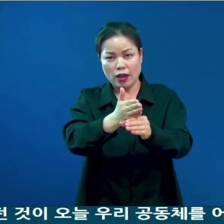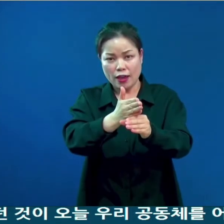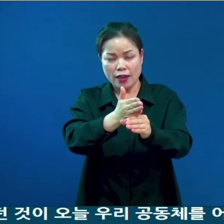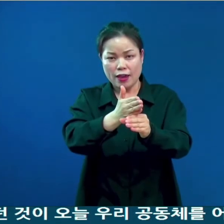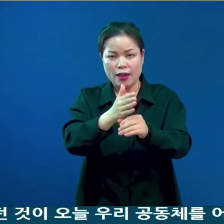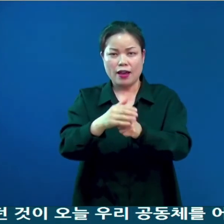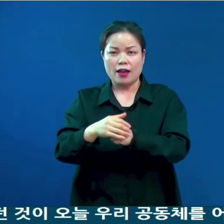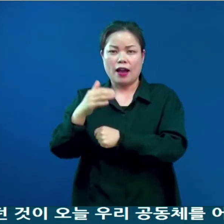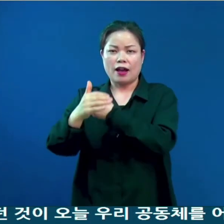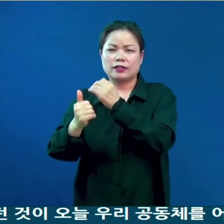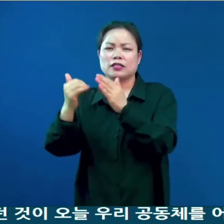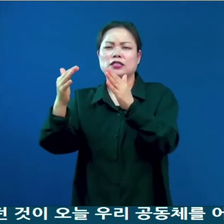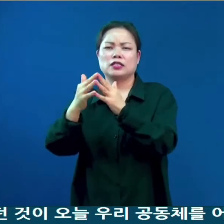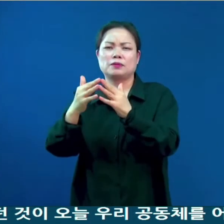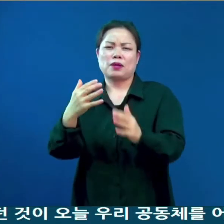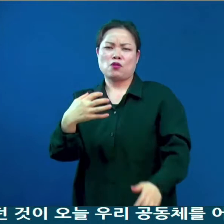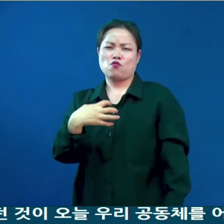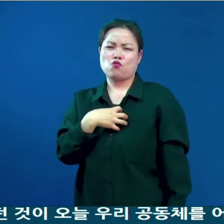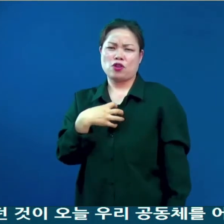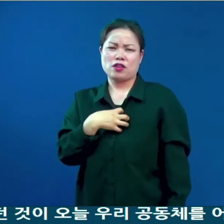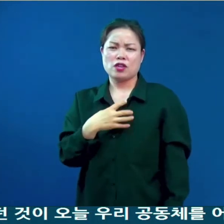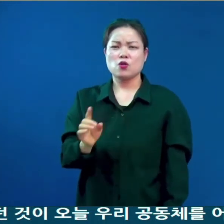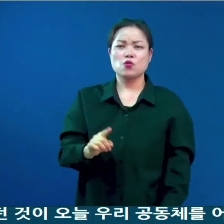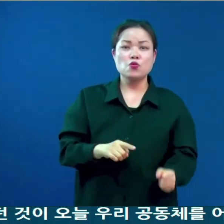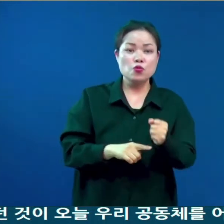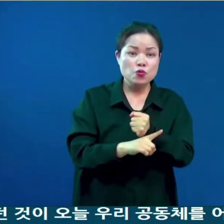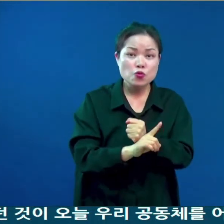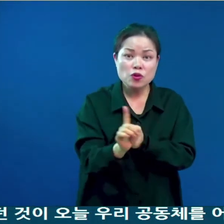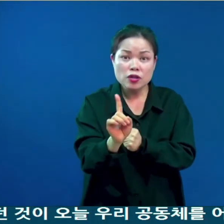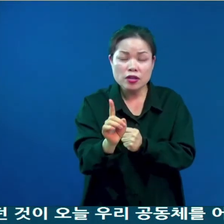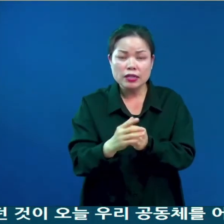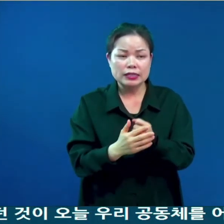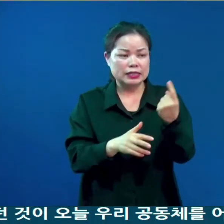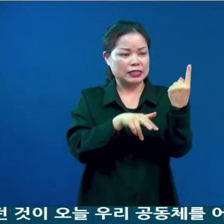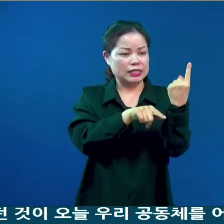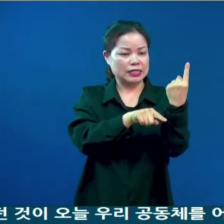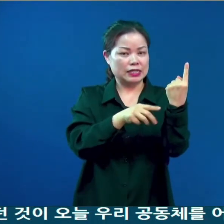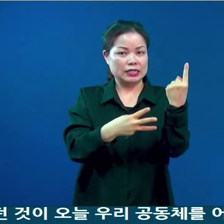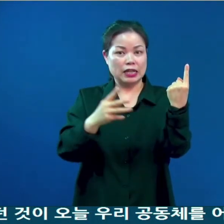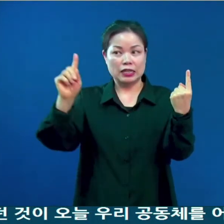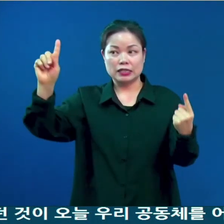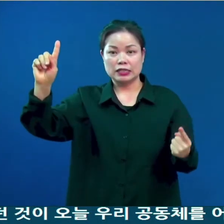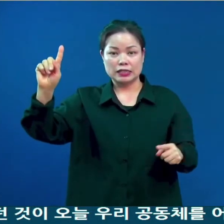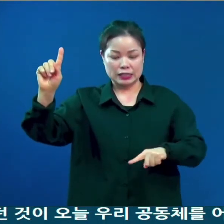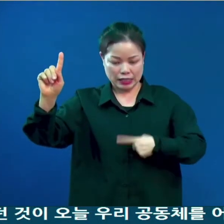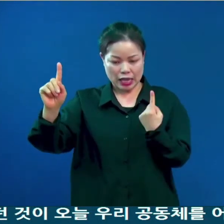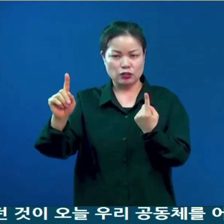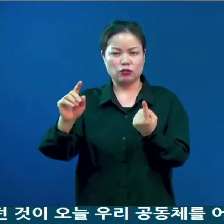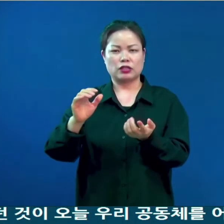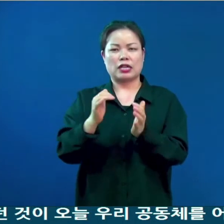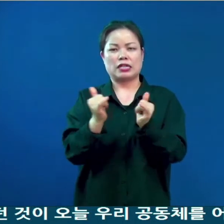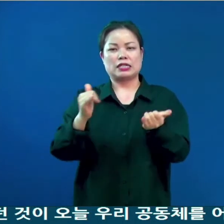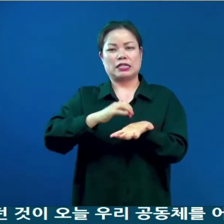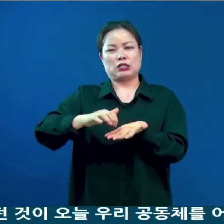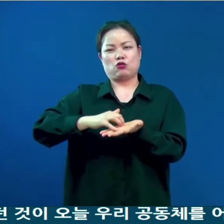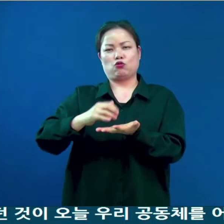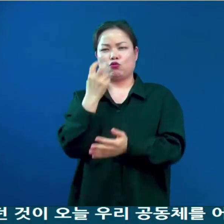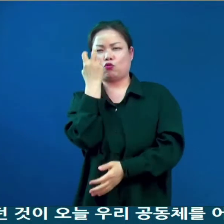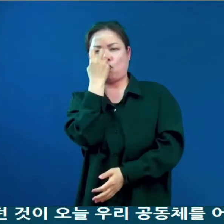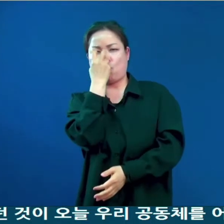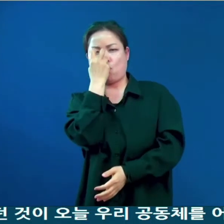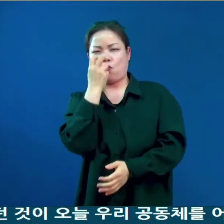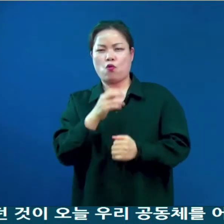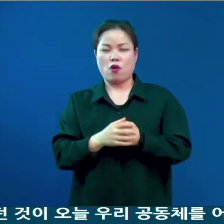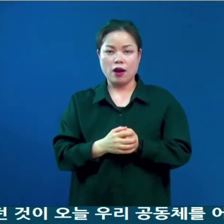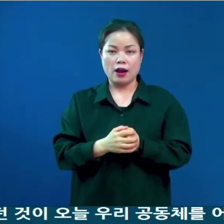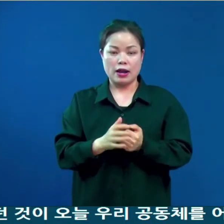집에 위기가 찾아옵니다. 그 원인은 1절에 있는 다윗의 인구조사 때문인데요,